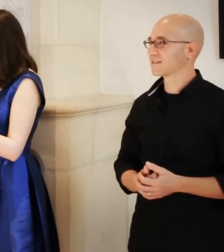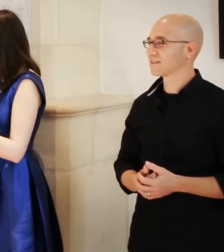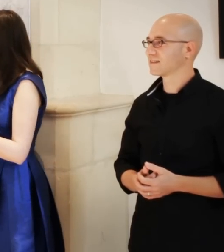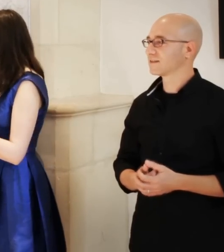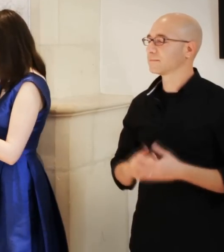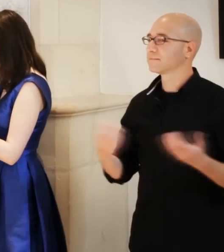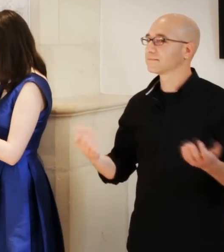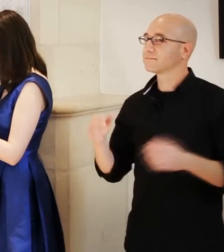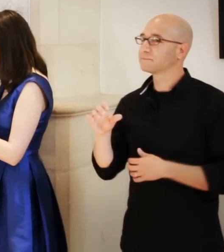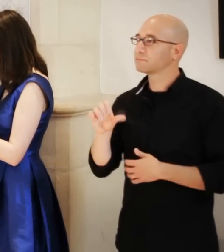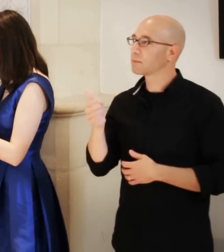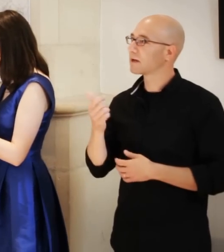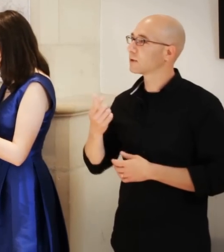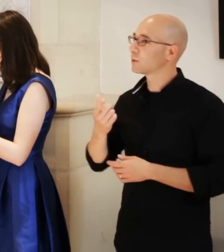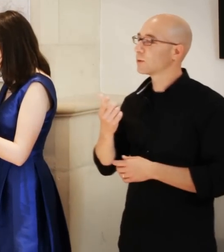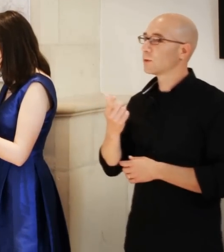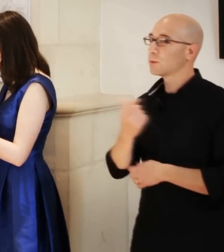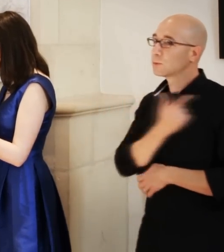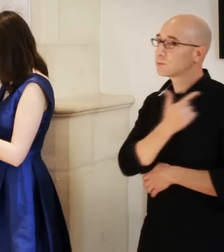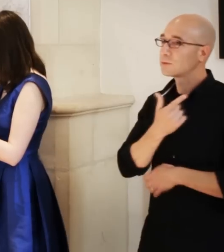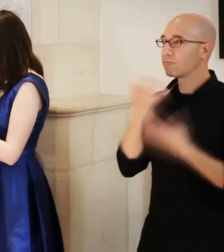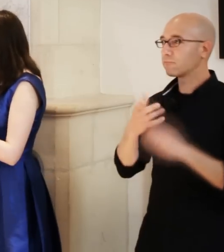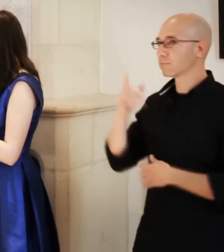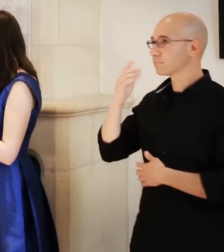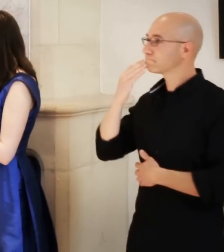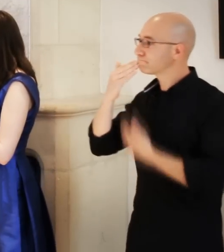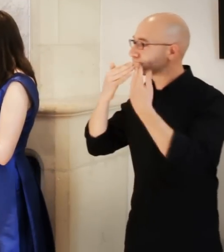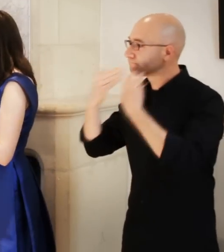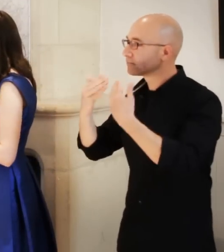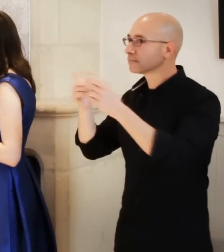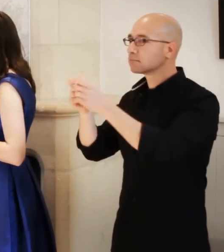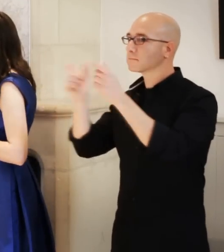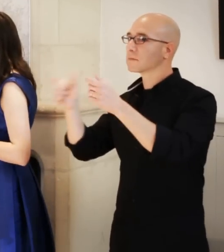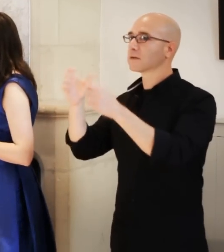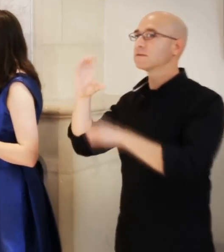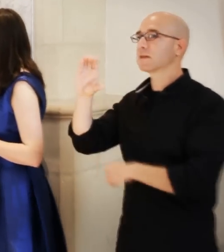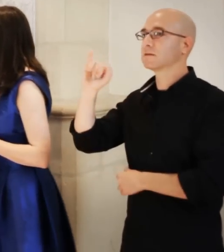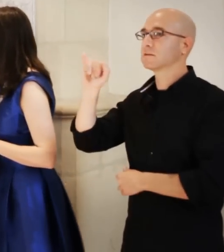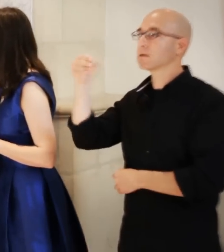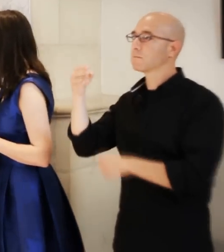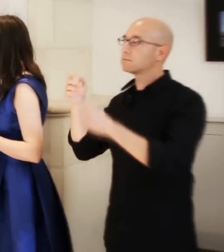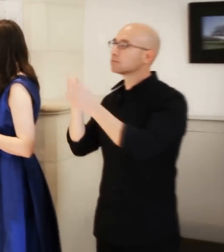Donc tout d'abord, on voulait remercier le Centre international de la mer, la Cordelle Royale,